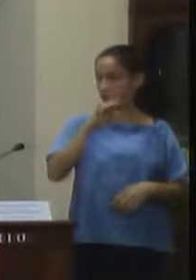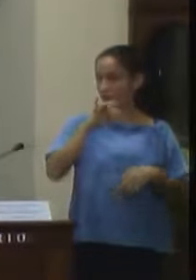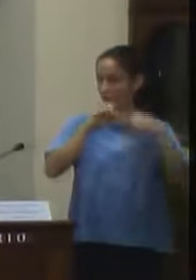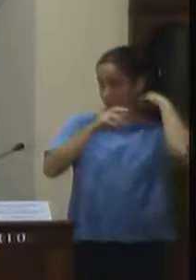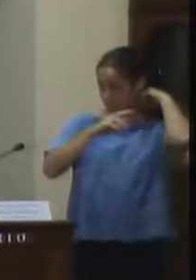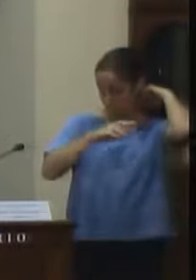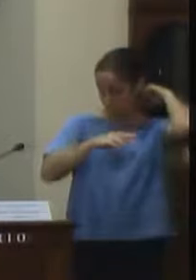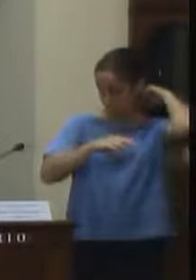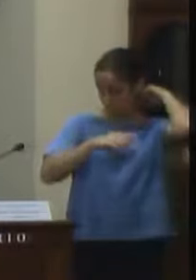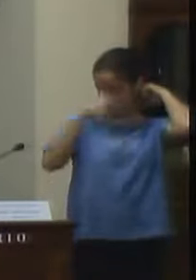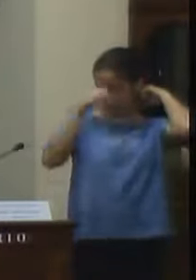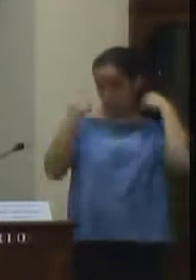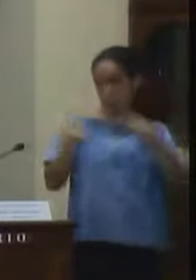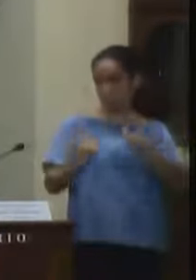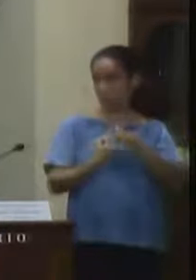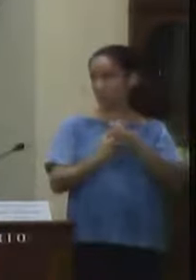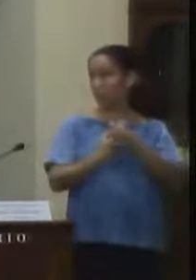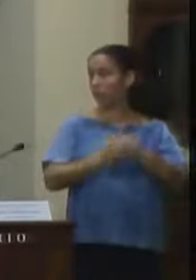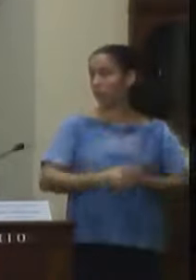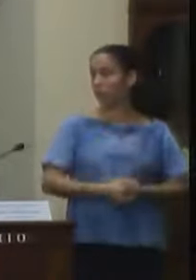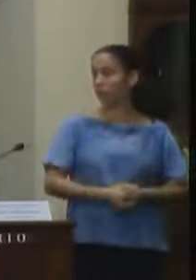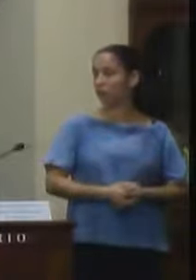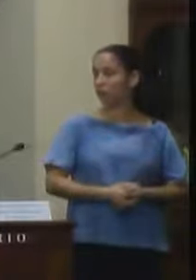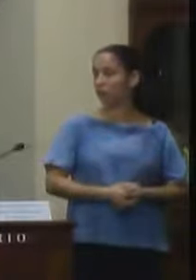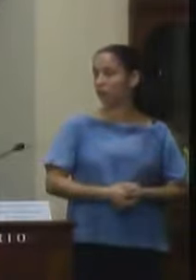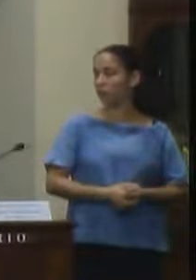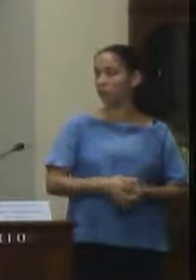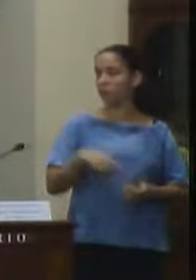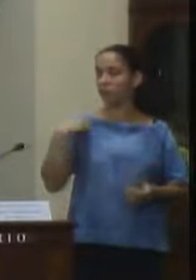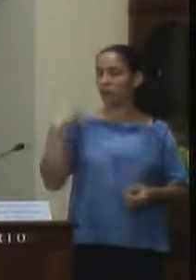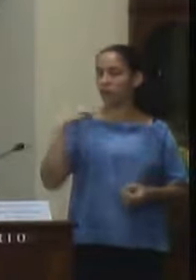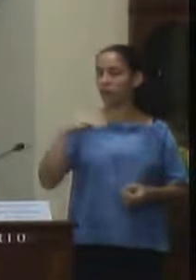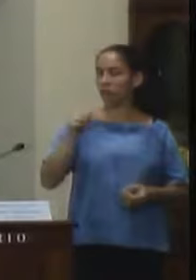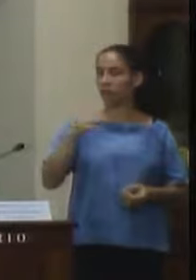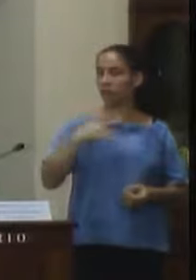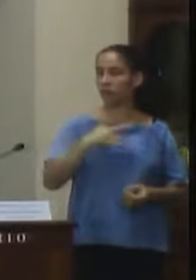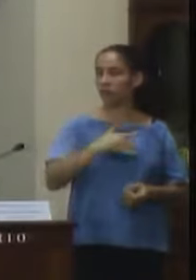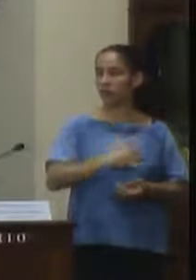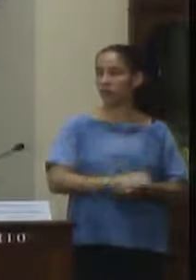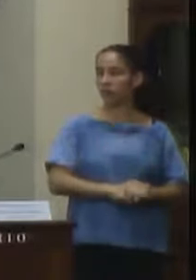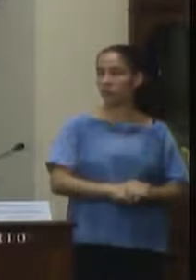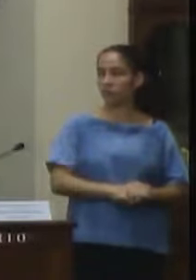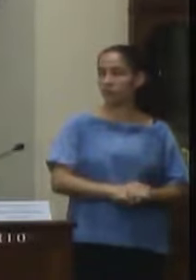Então, próximo a fazer uso da tribuna, o vereador Marquinhos da Saúde.